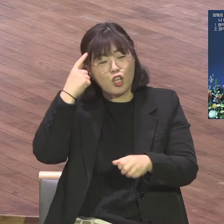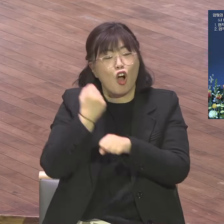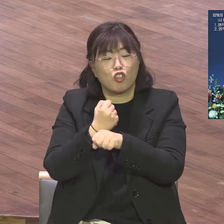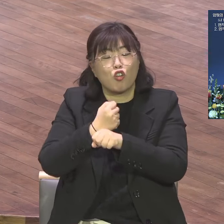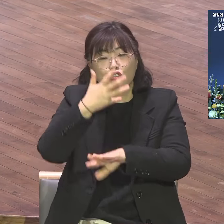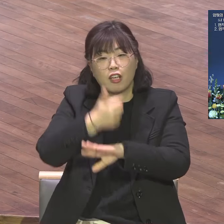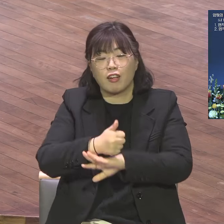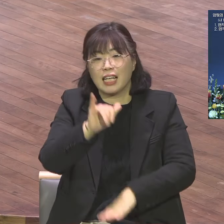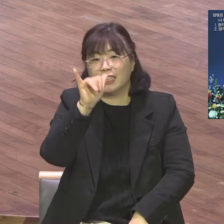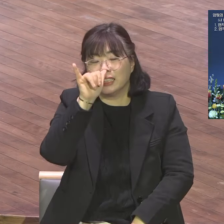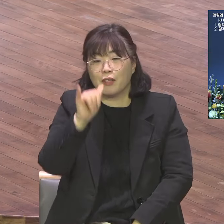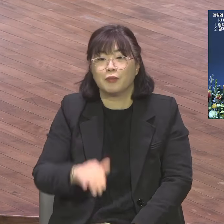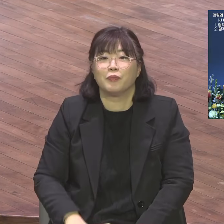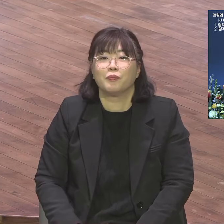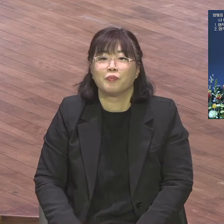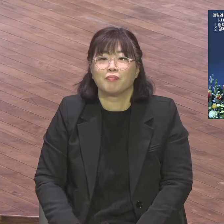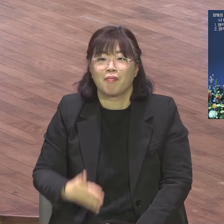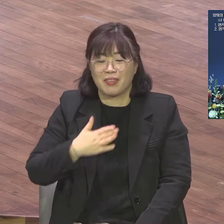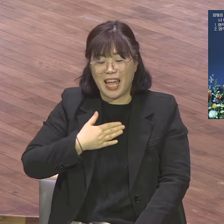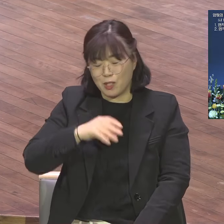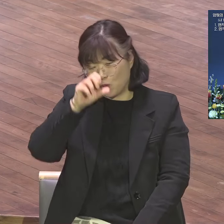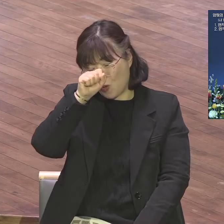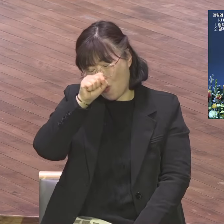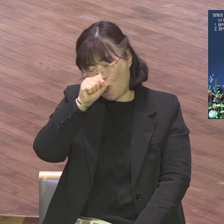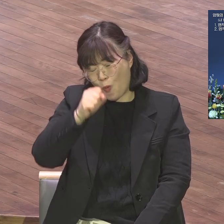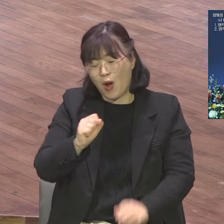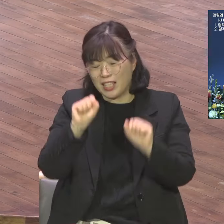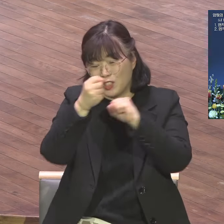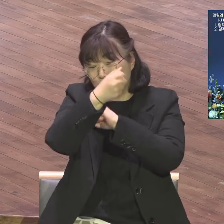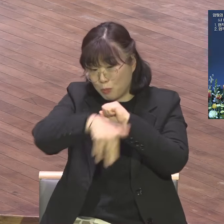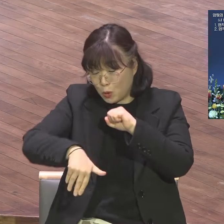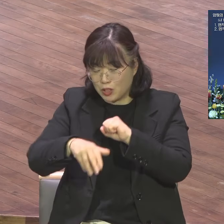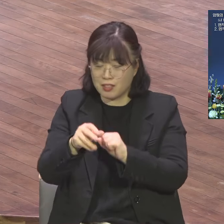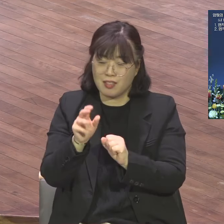내가 김연경이를 좋아하는데